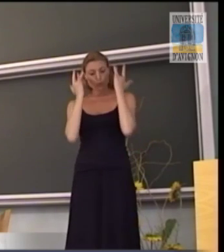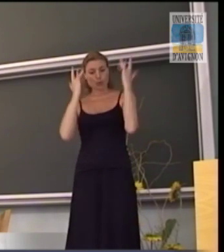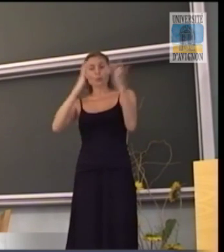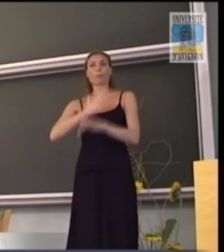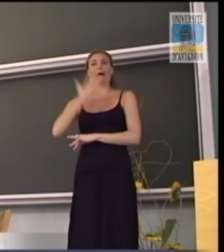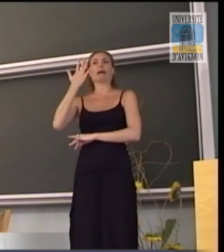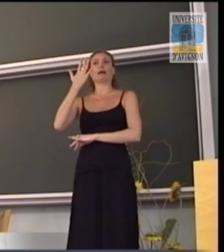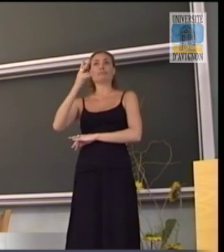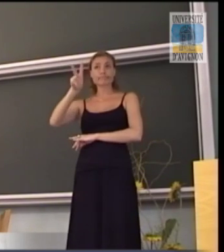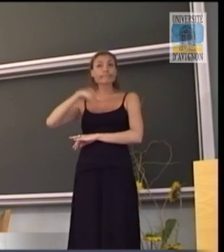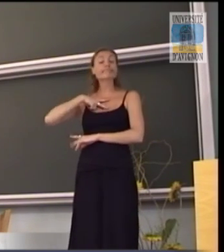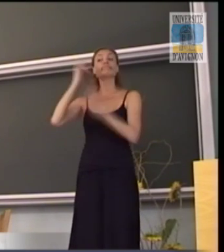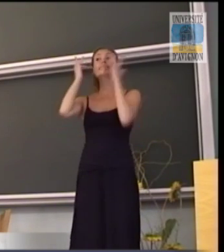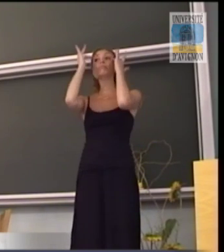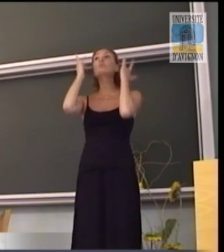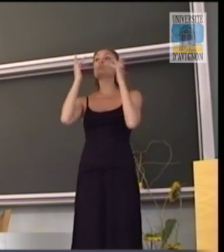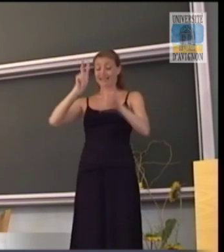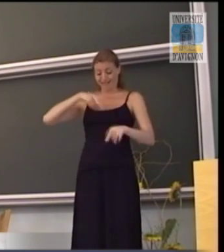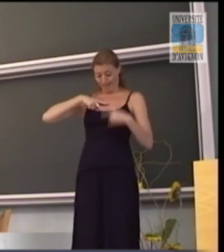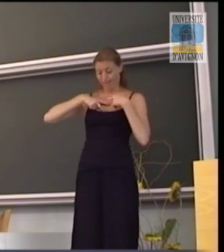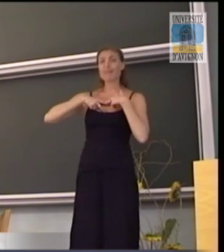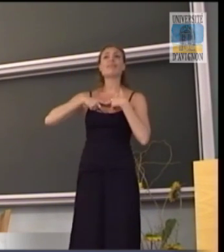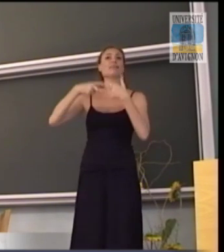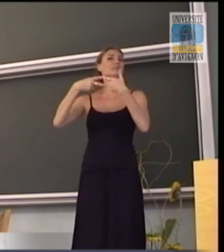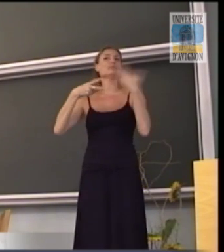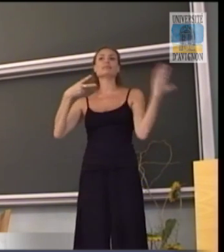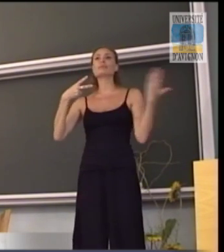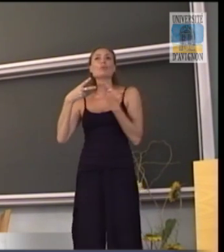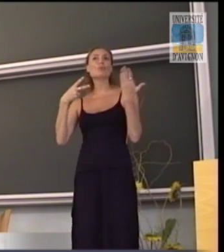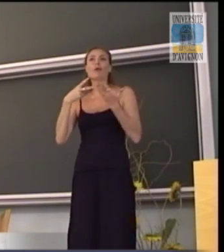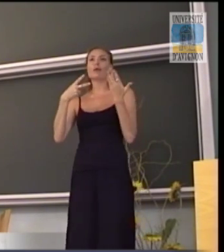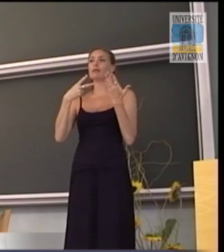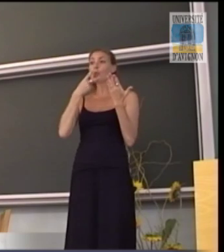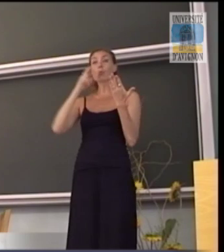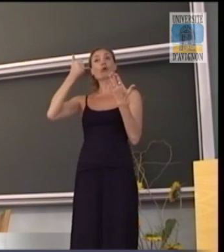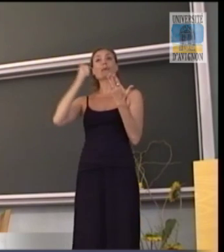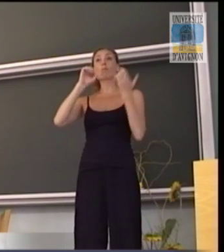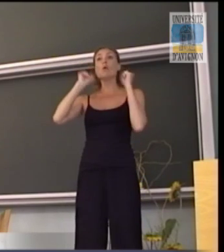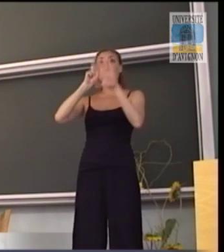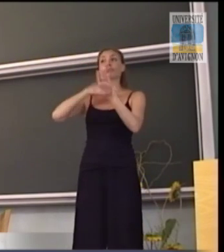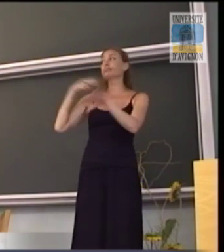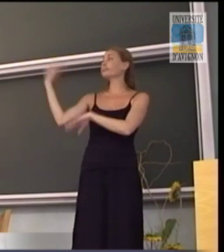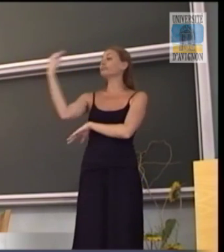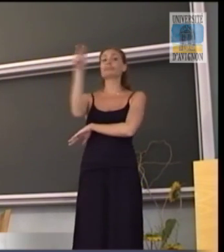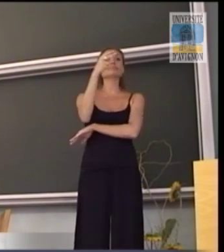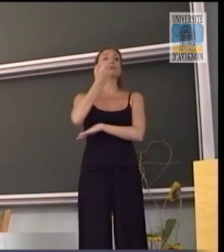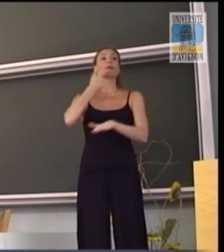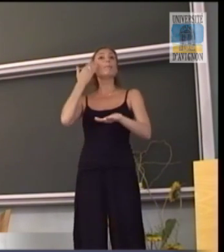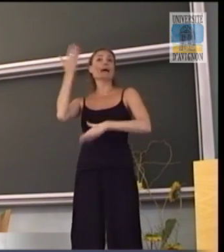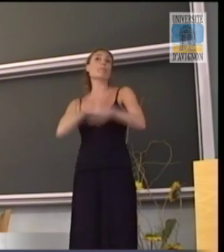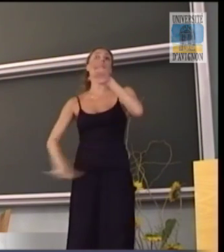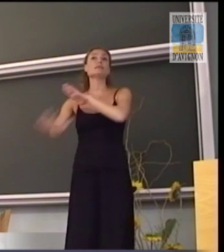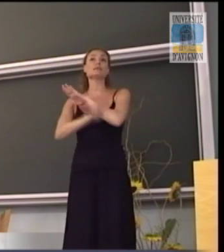sa culture, il me semble extrêmement important de définir une culture. Il faut savoir où on est.